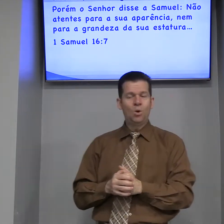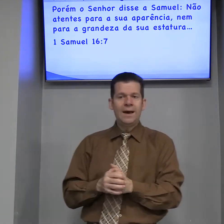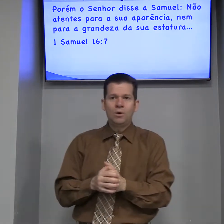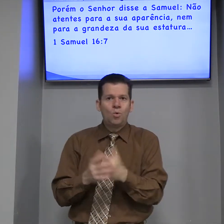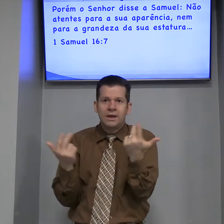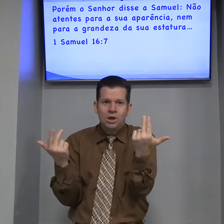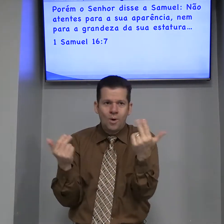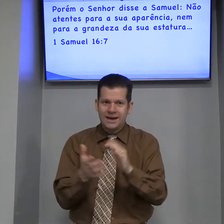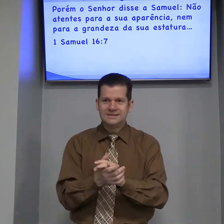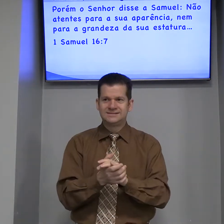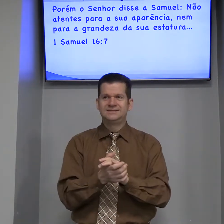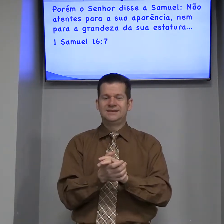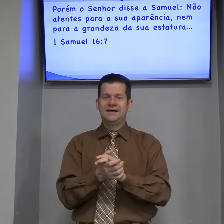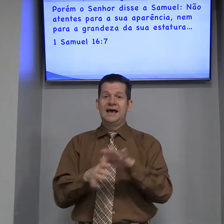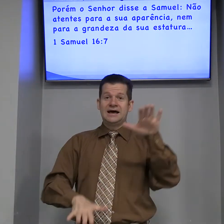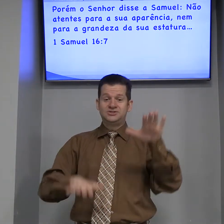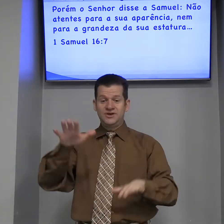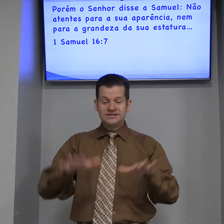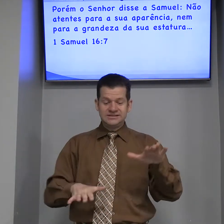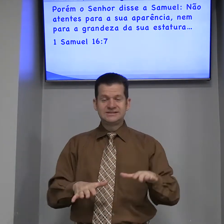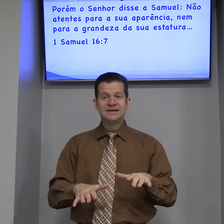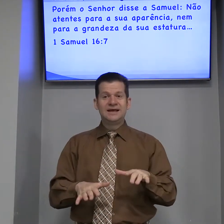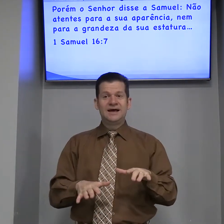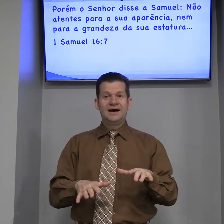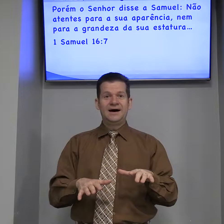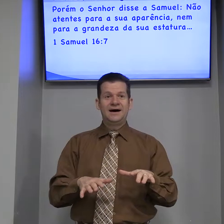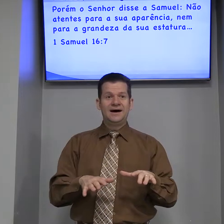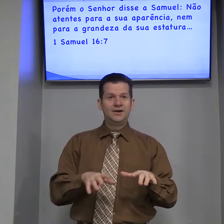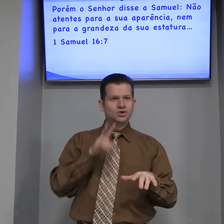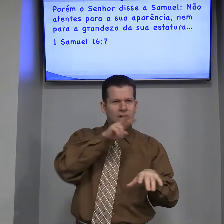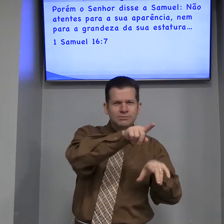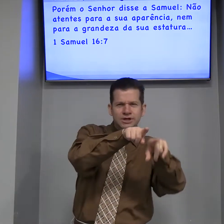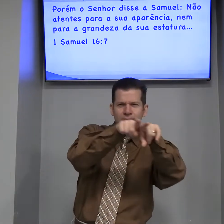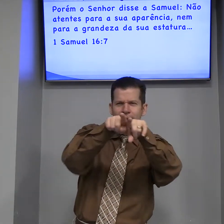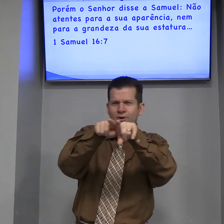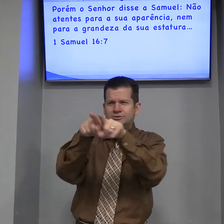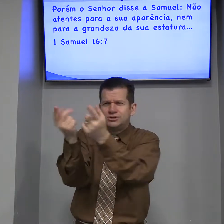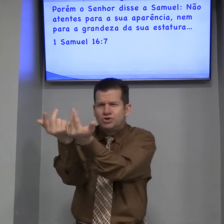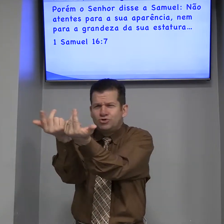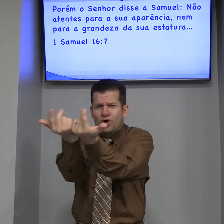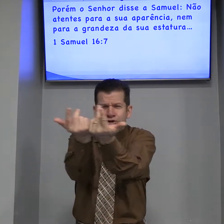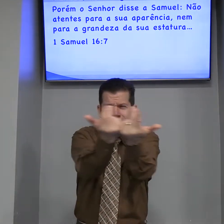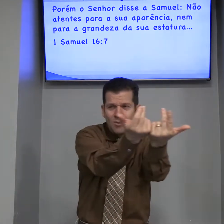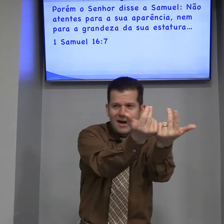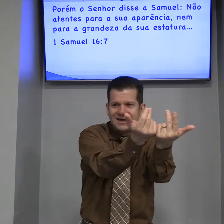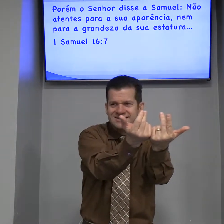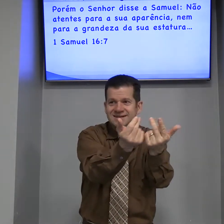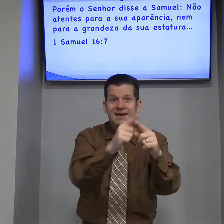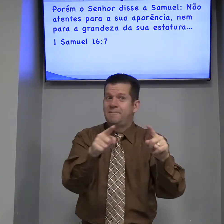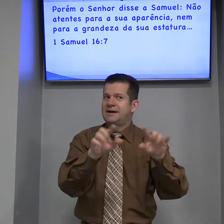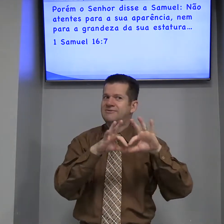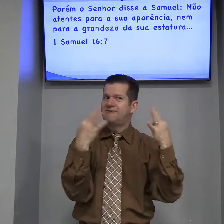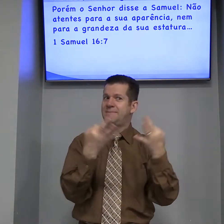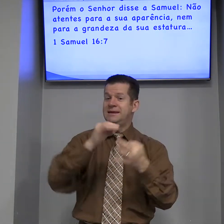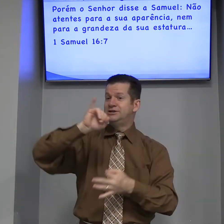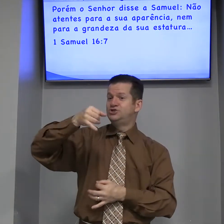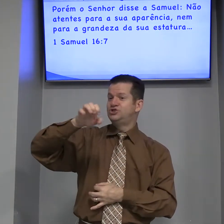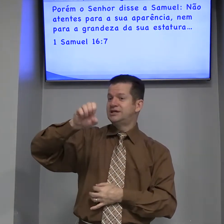eram iguais. Às vezes, nós olhamos irmãos, todos iguais, mas a família de